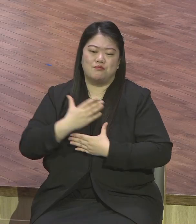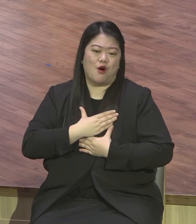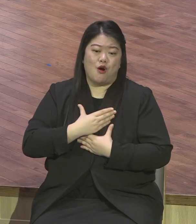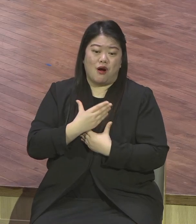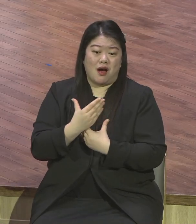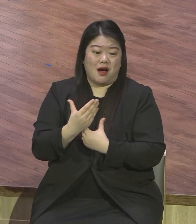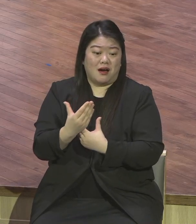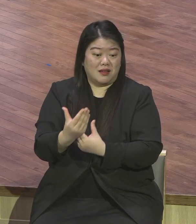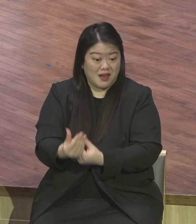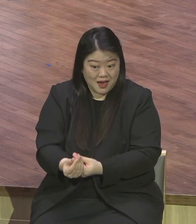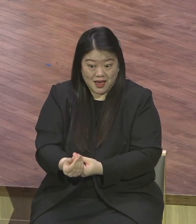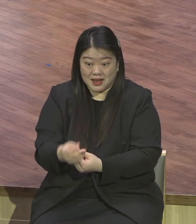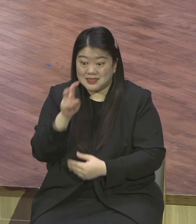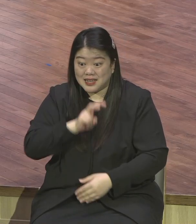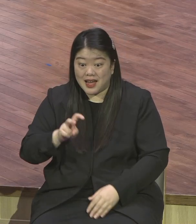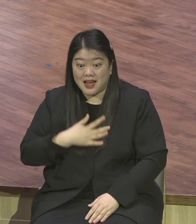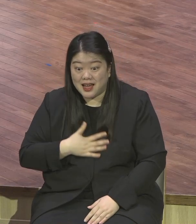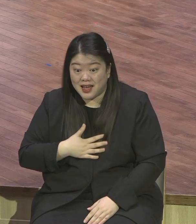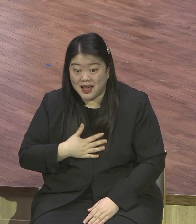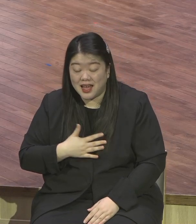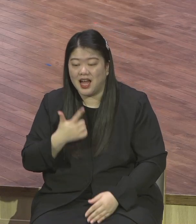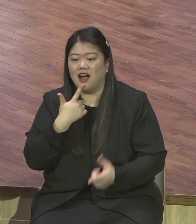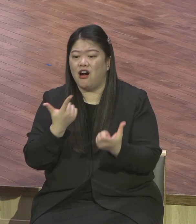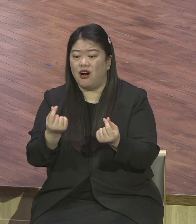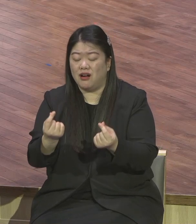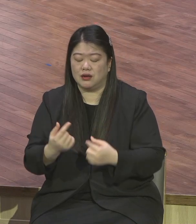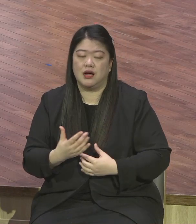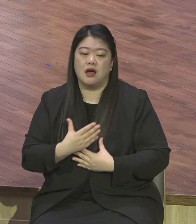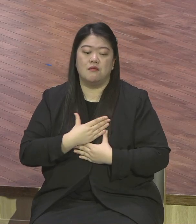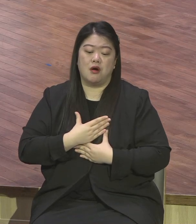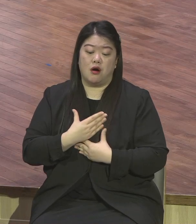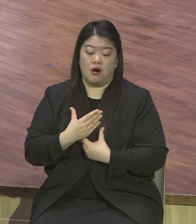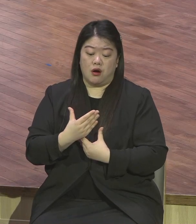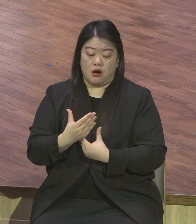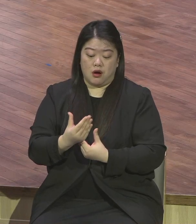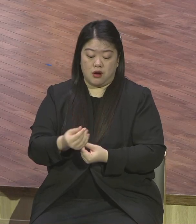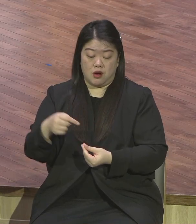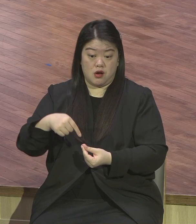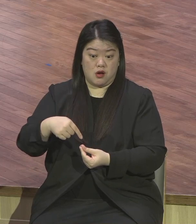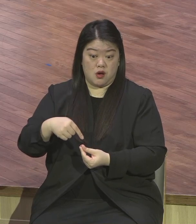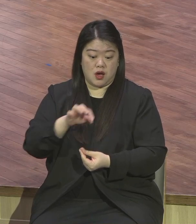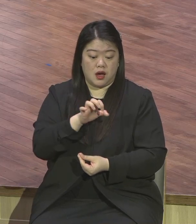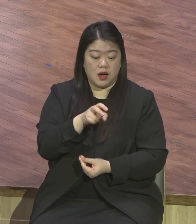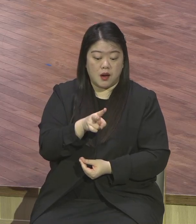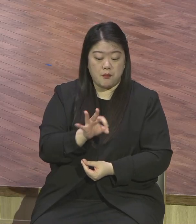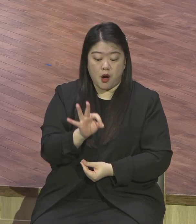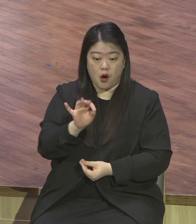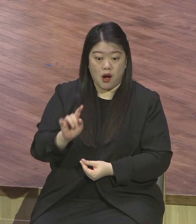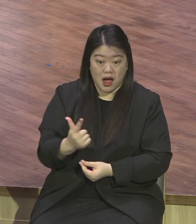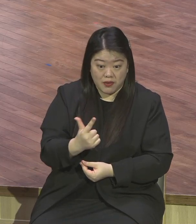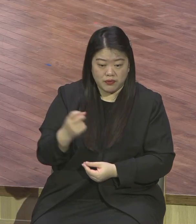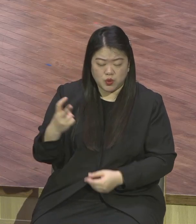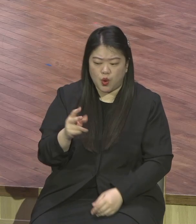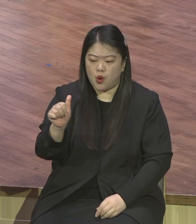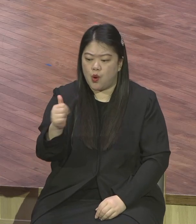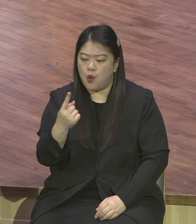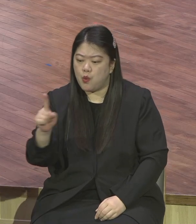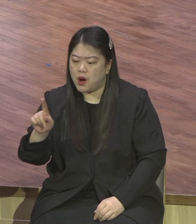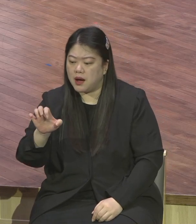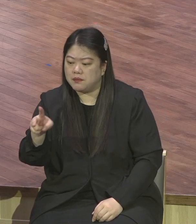영혼, 내 영혼 평안히. 아멘. 평안히.